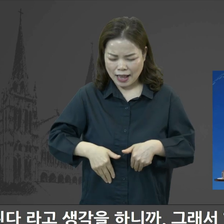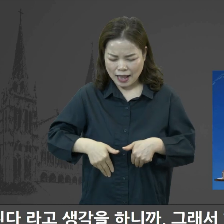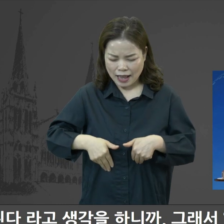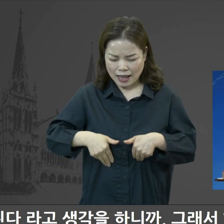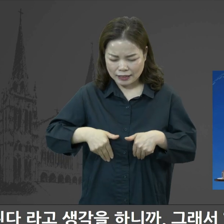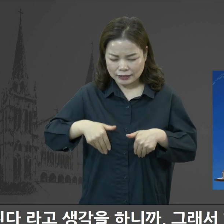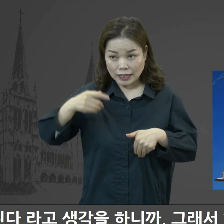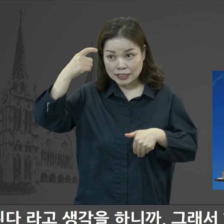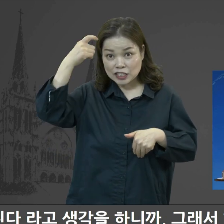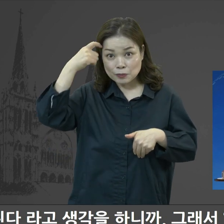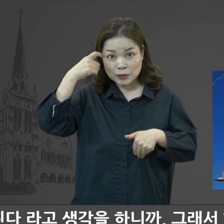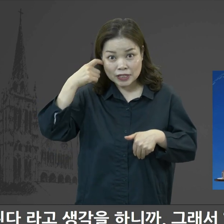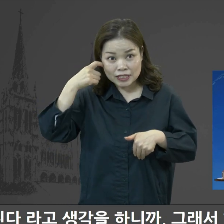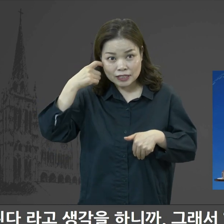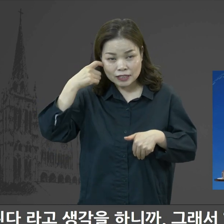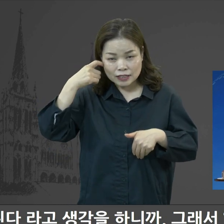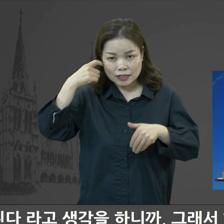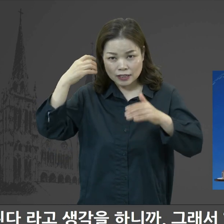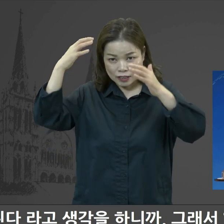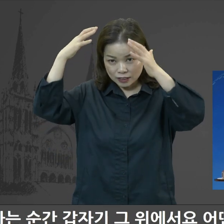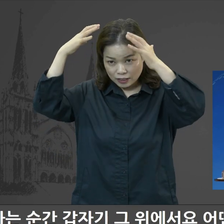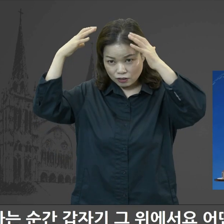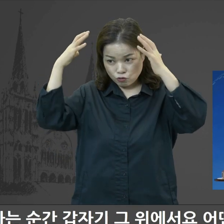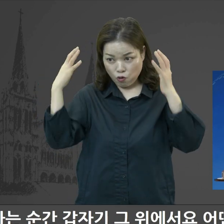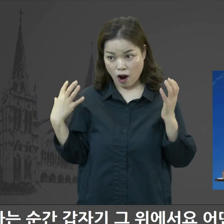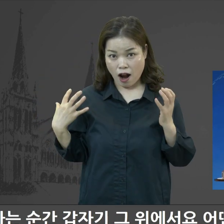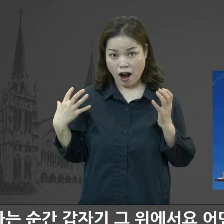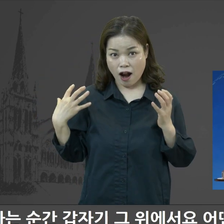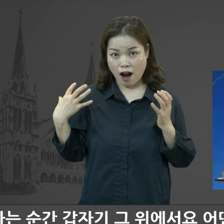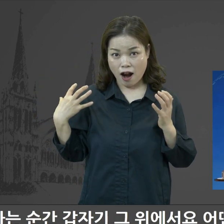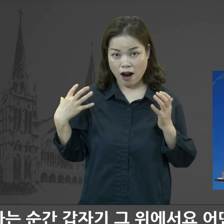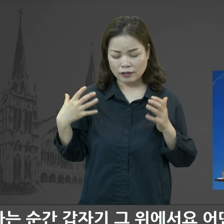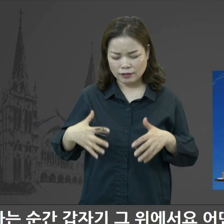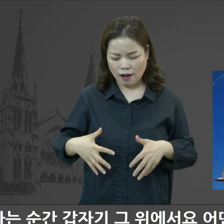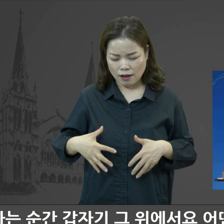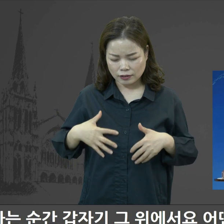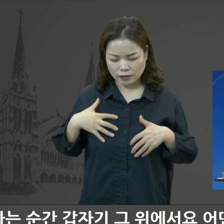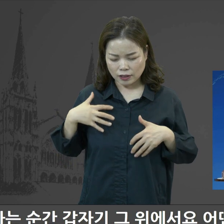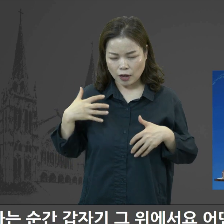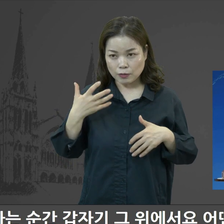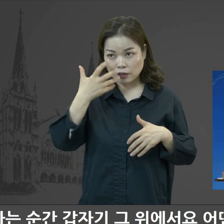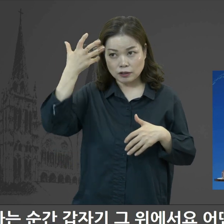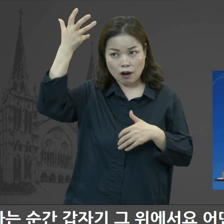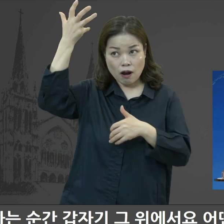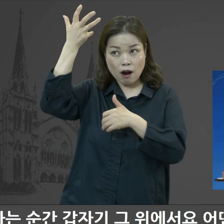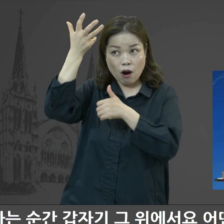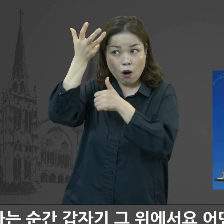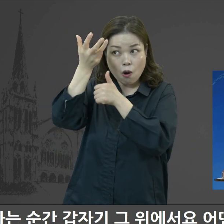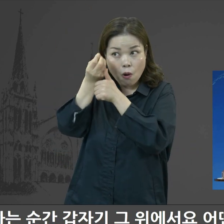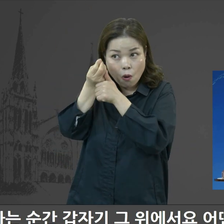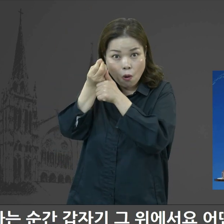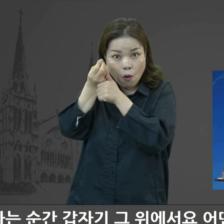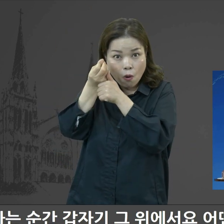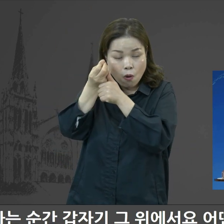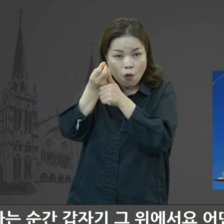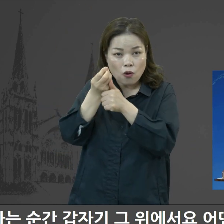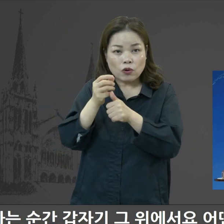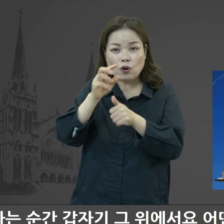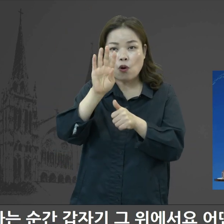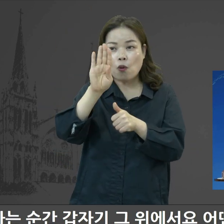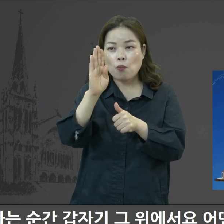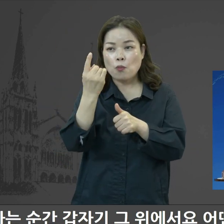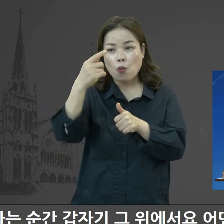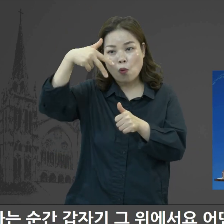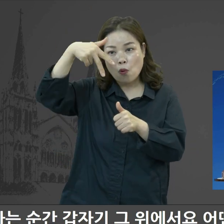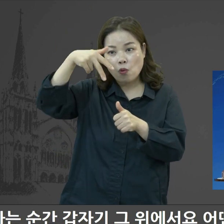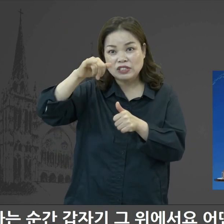따뜻한 기운이요 갑자기 저를 확 덮는 거예요. 딱 덮는데 마치 보자기가 저를 확 싸는 것